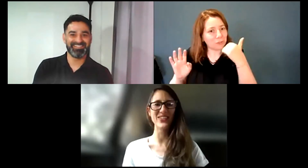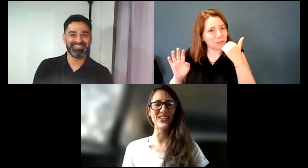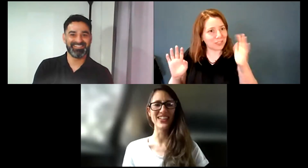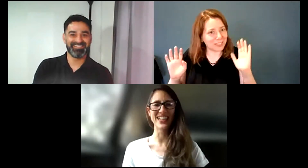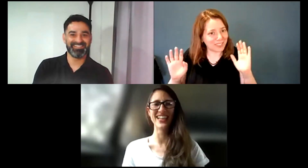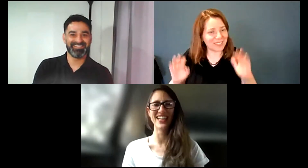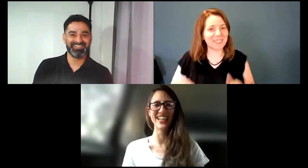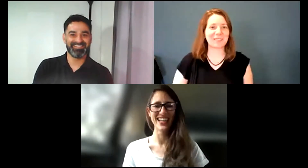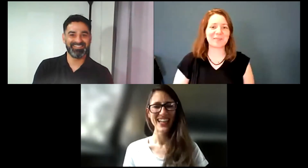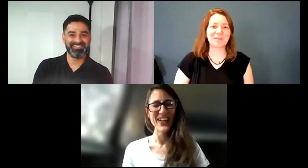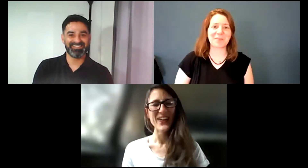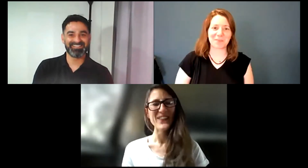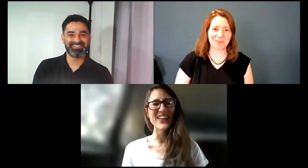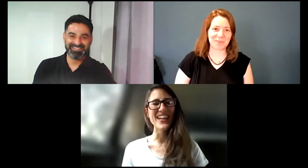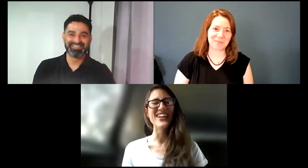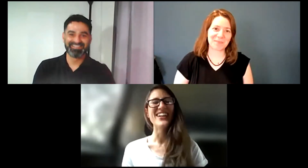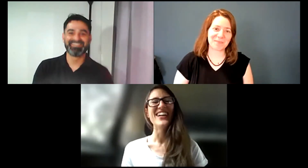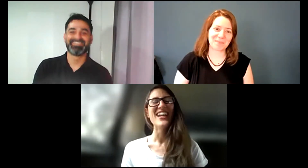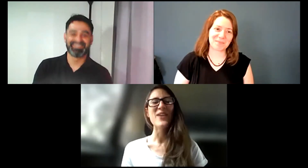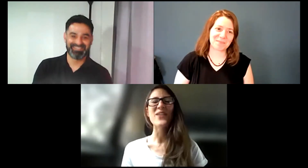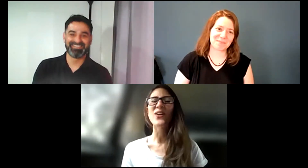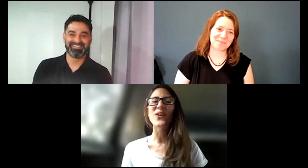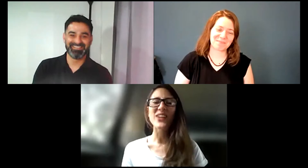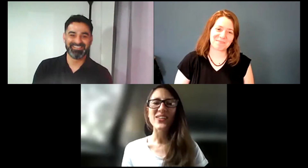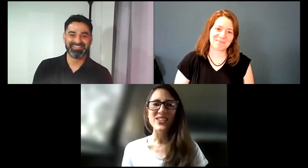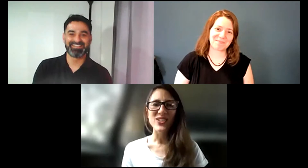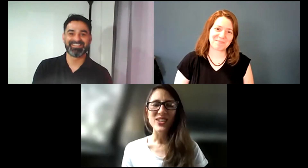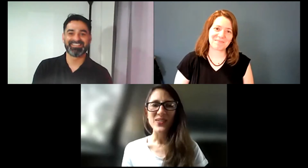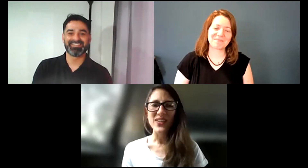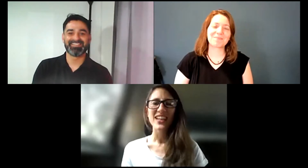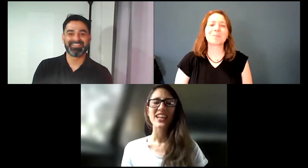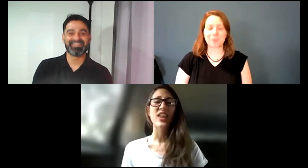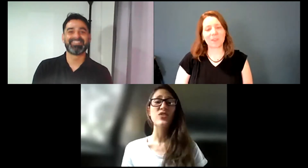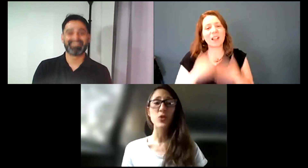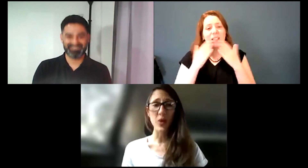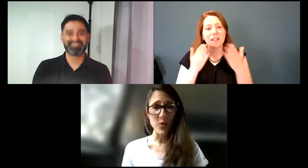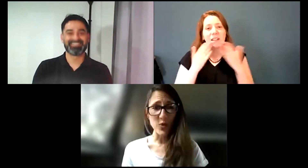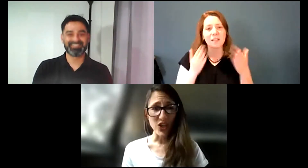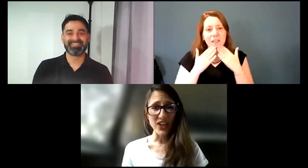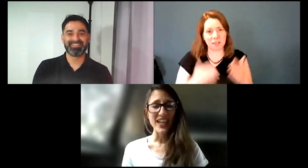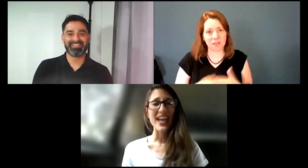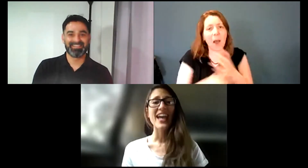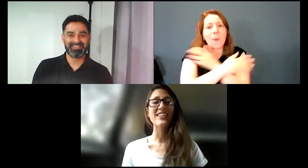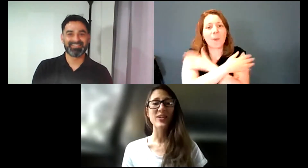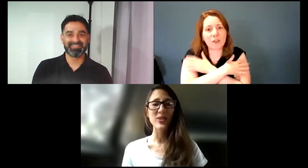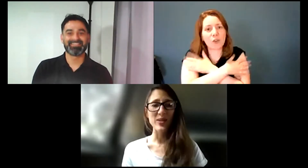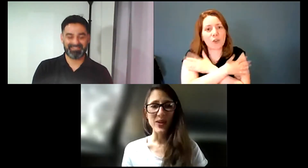Lo prometo. Dale. Bueno, les mando un abrazo enorme, que disfruten mucho este gracias. Último